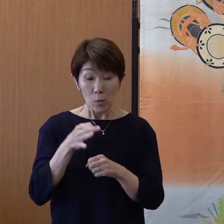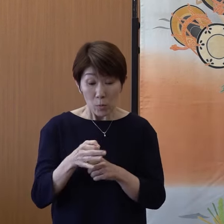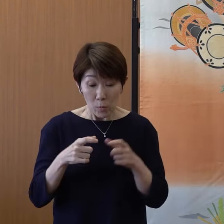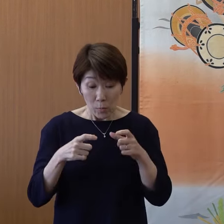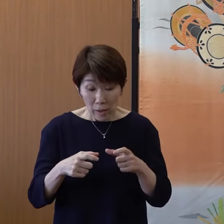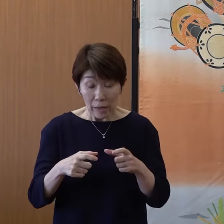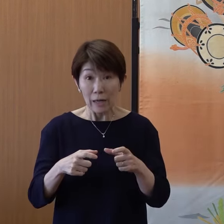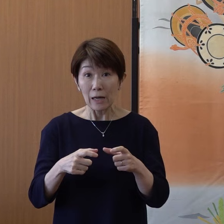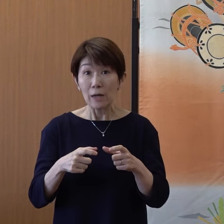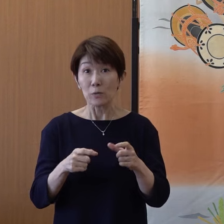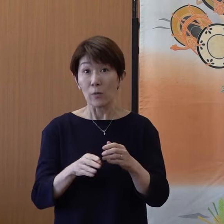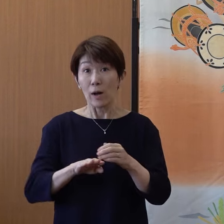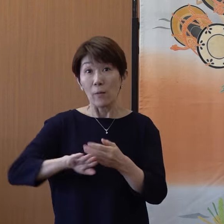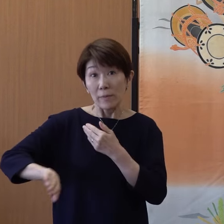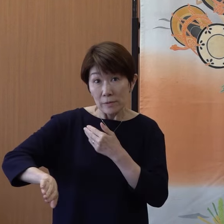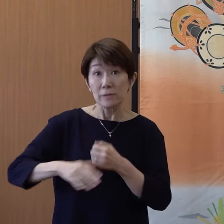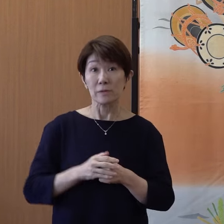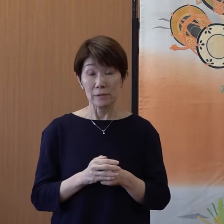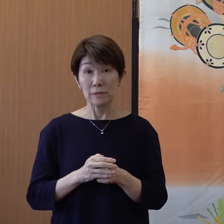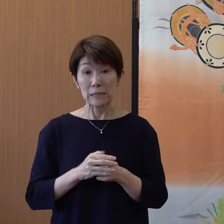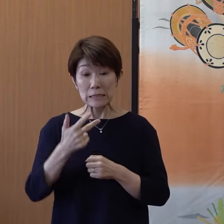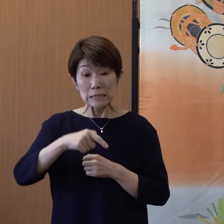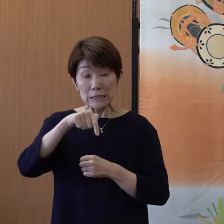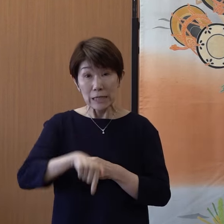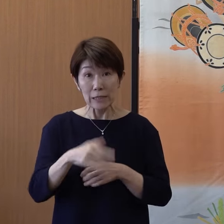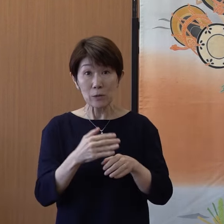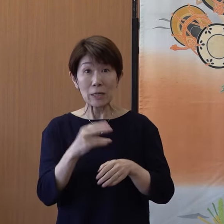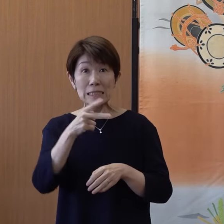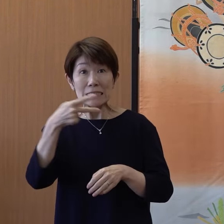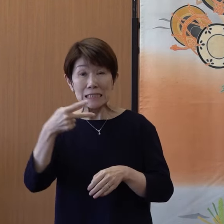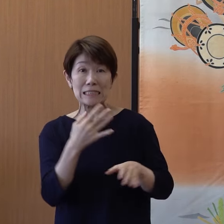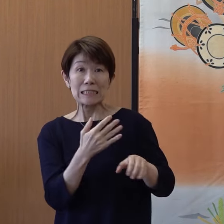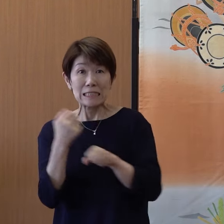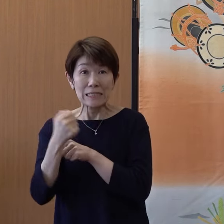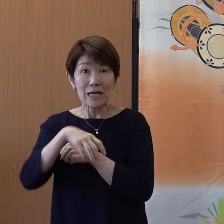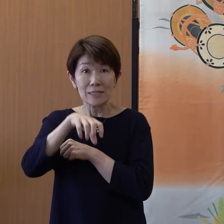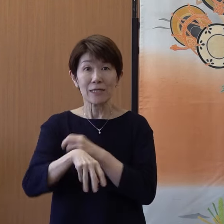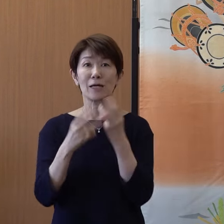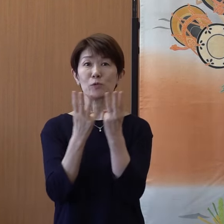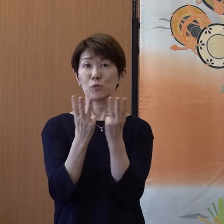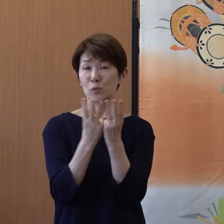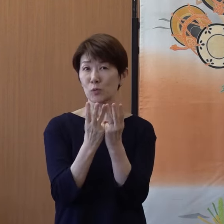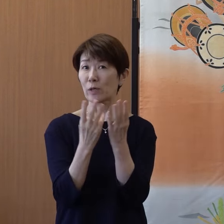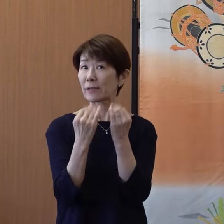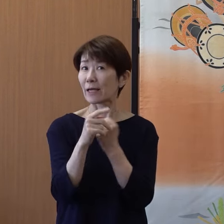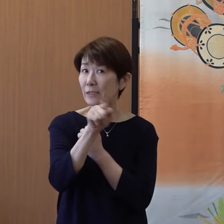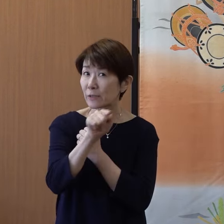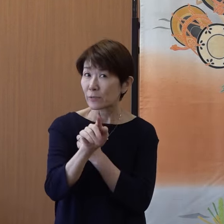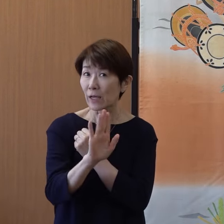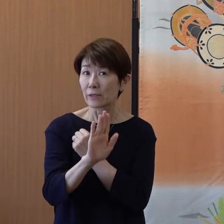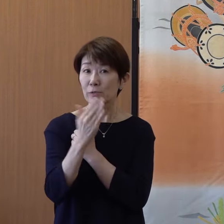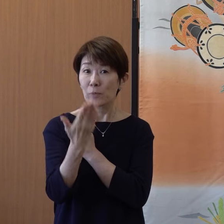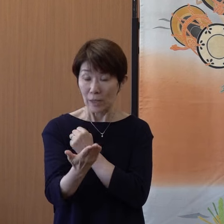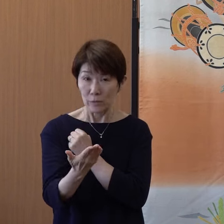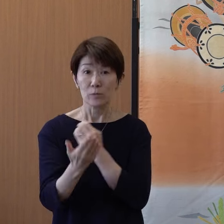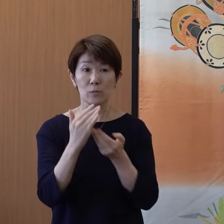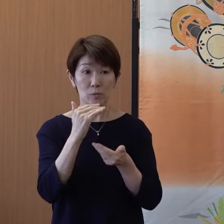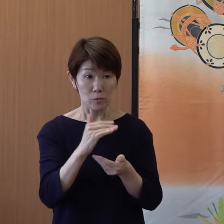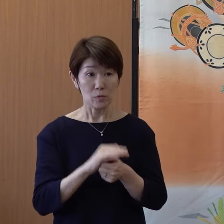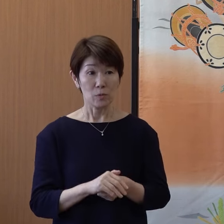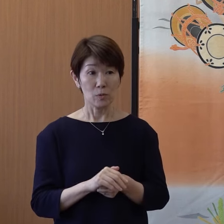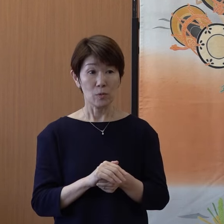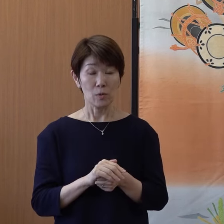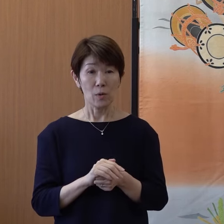て、市内に二次避難者数どのくらいいるのかというところと、あと多分みな し仮